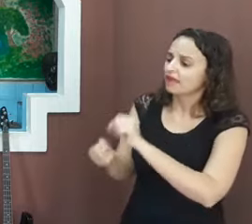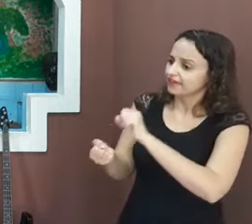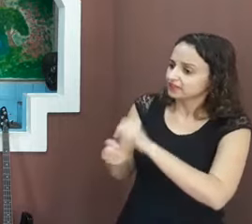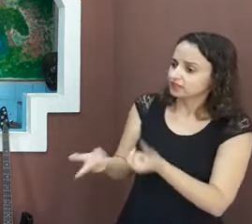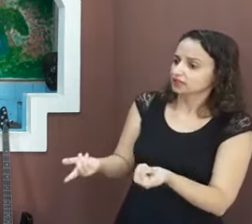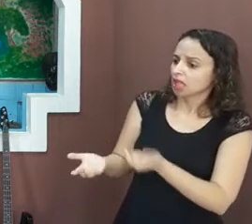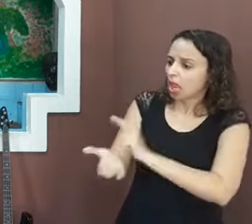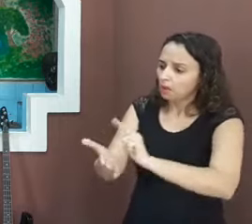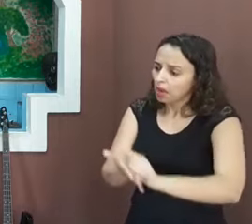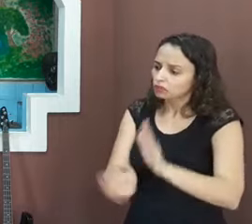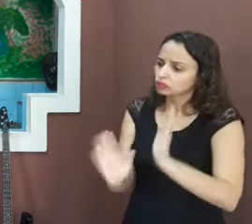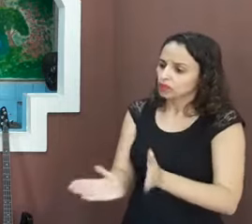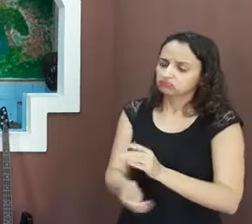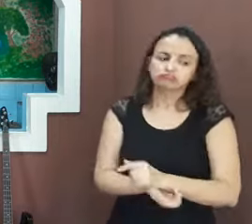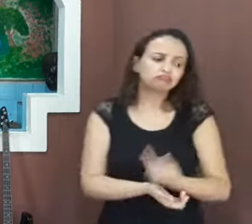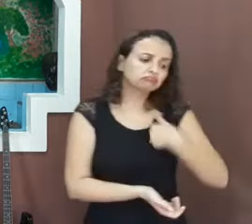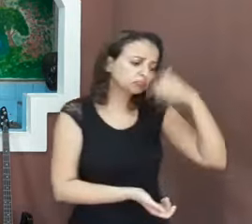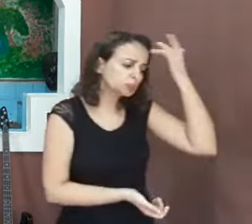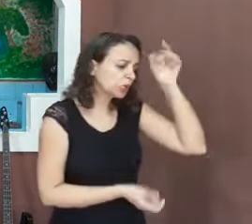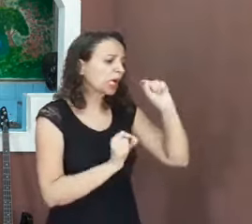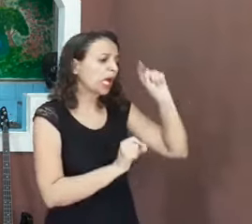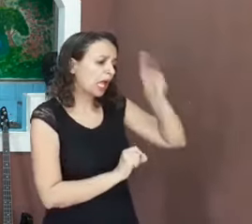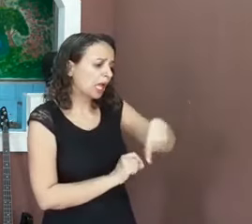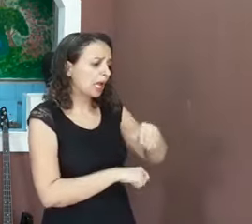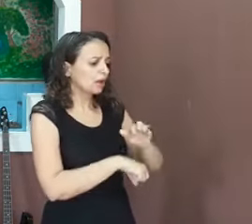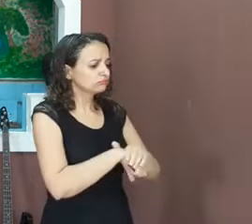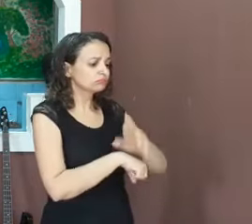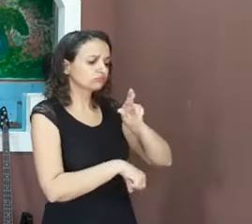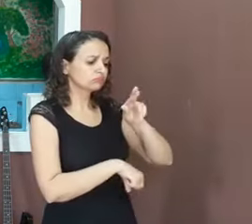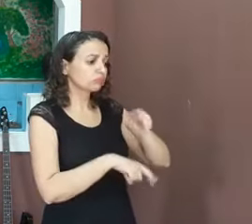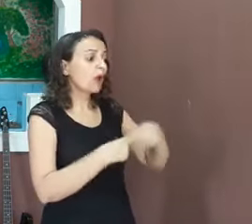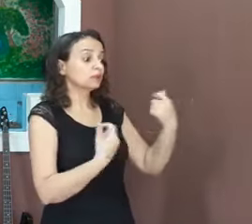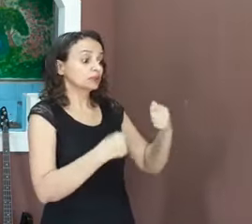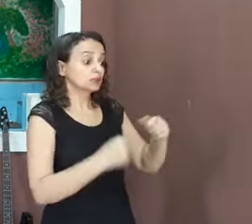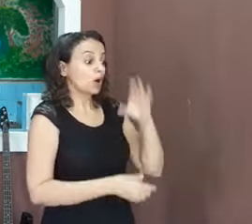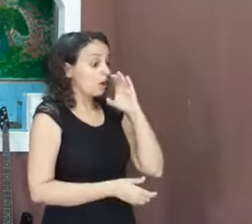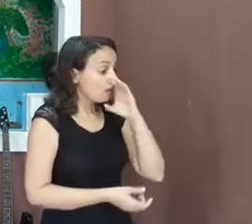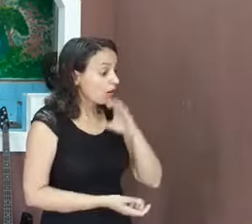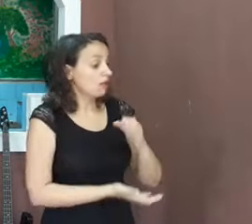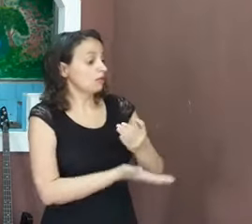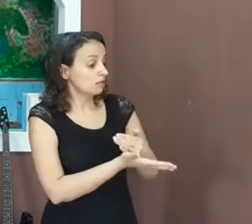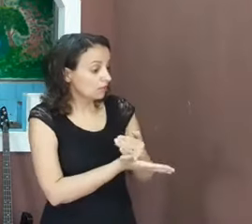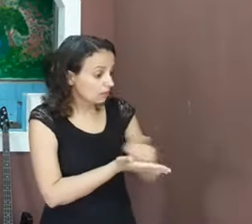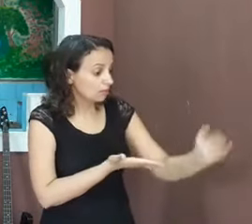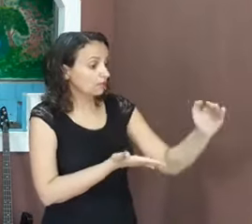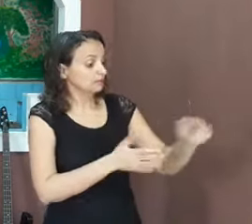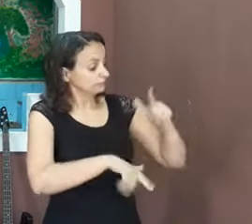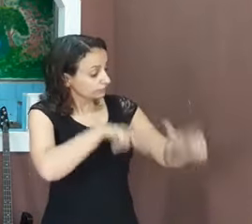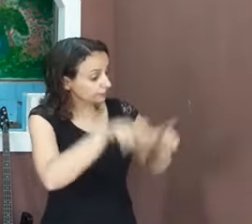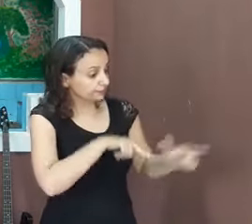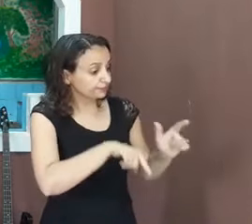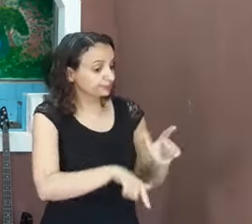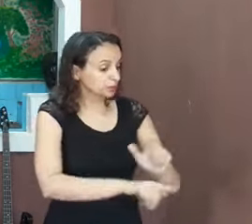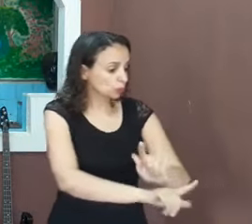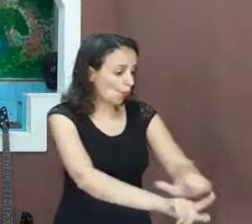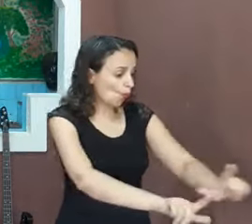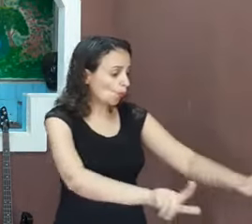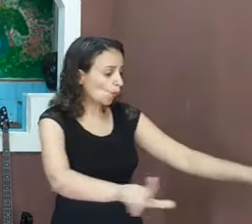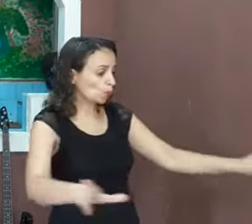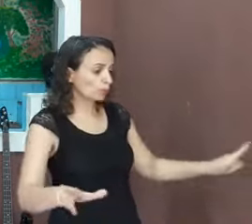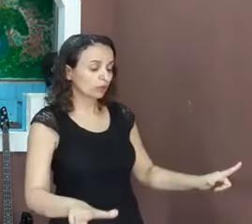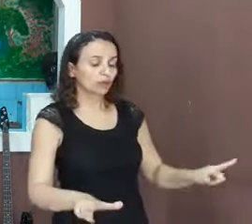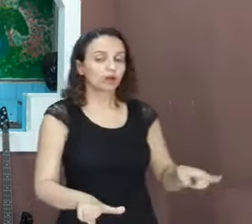começar a limpeza. Quanto mais demorar, é pior. Olha a noção do trabalho, a noção da cooperação,